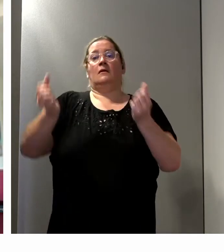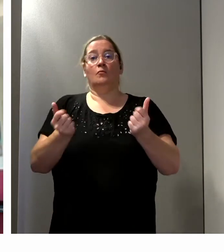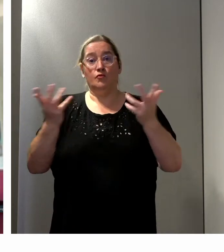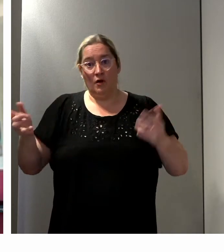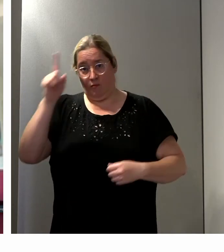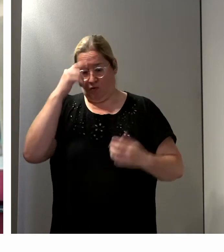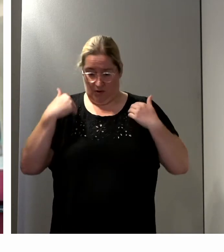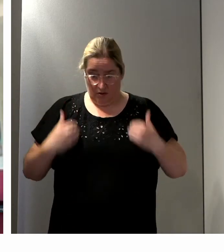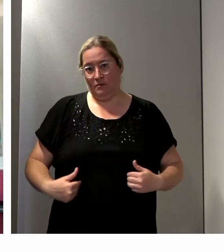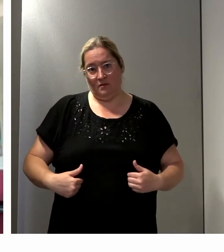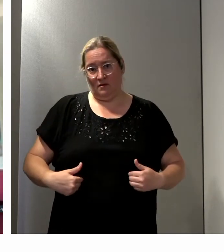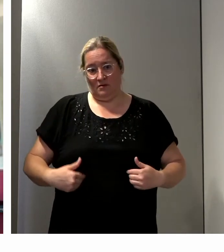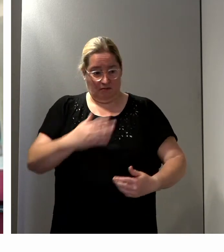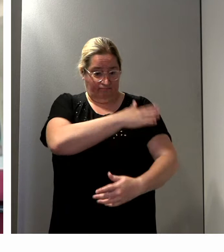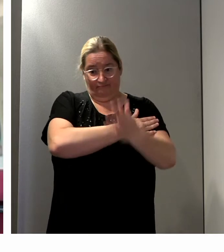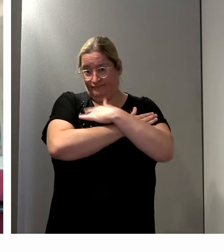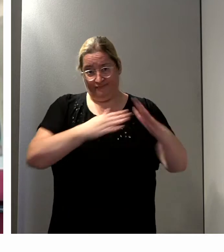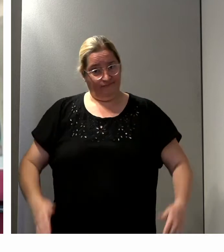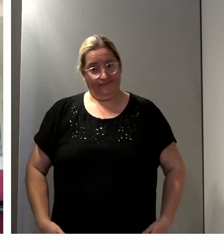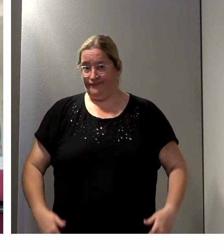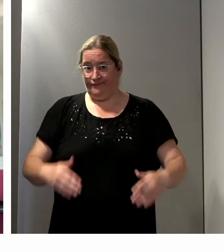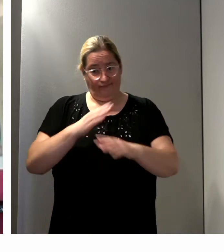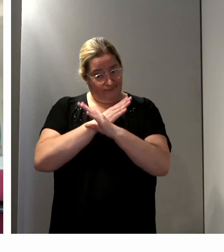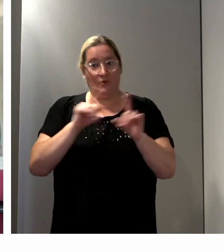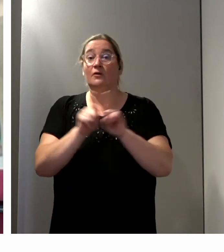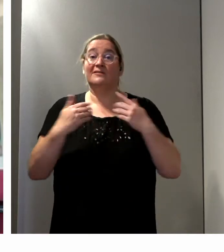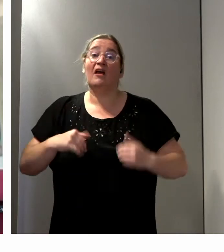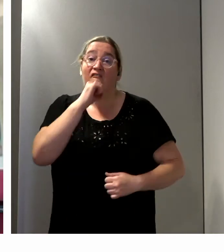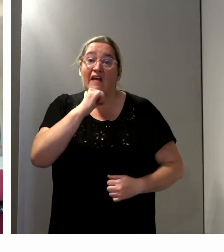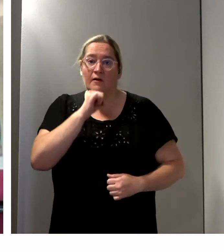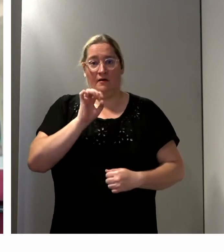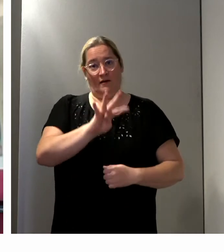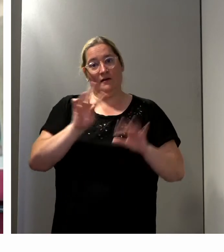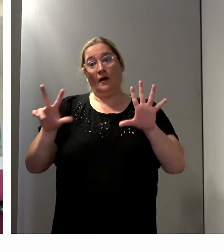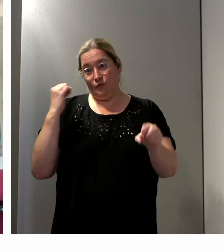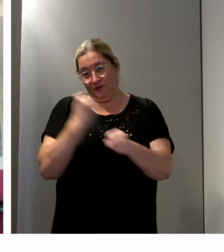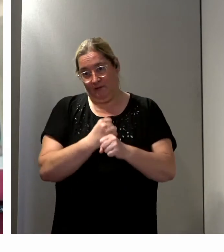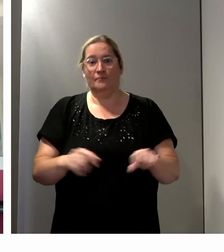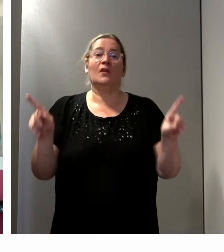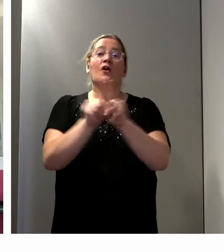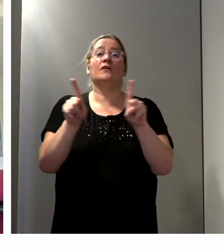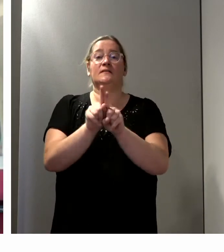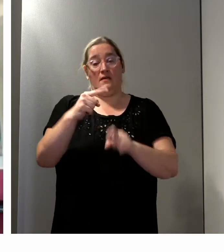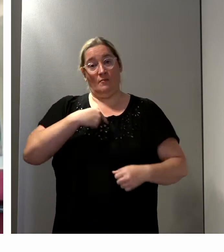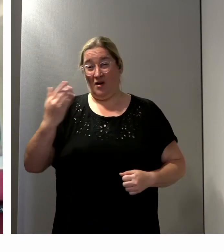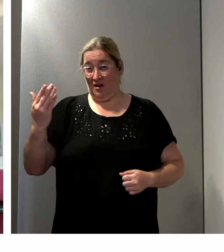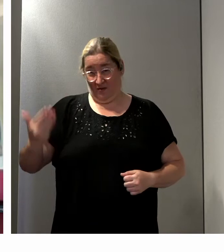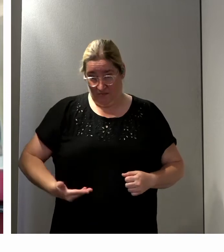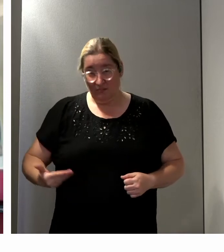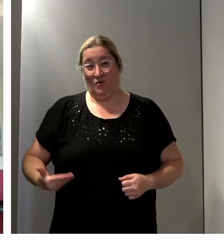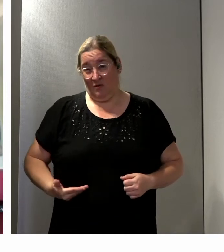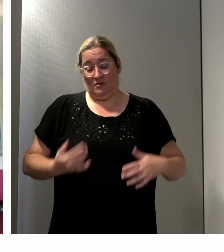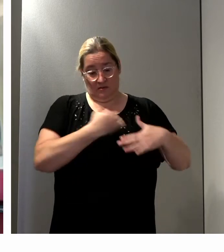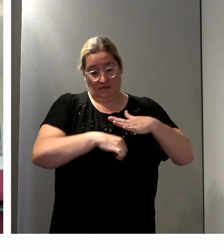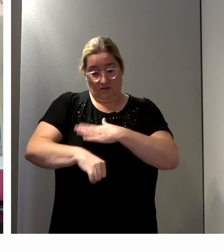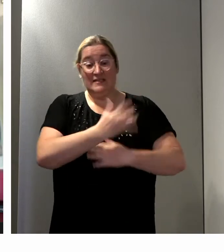OK, je suis tétraplégique, mais je suis aussi vieille, j'ai 48 ans. Je suis maman solo de 5 enfants en situation